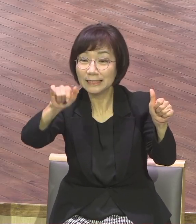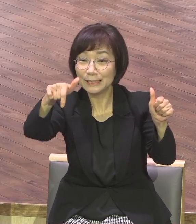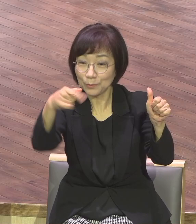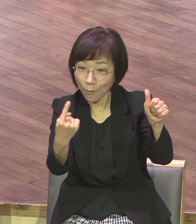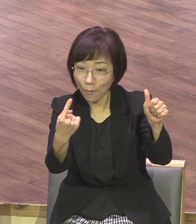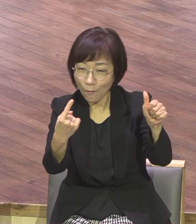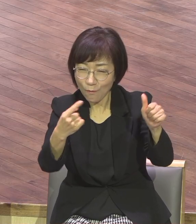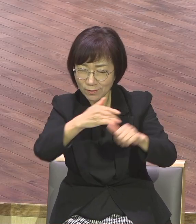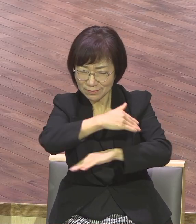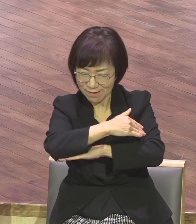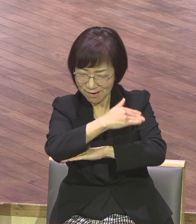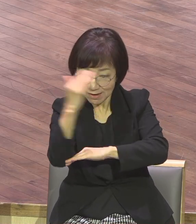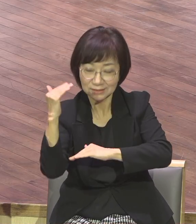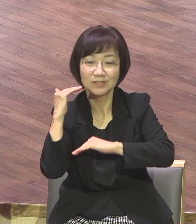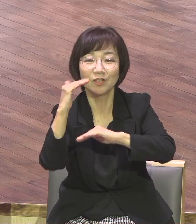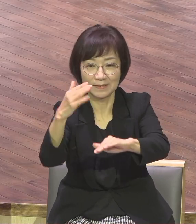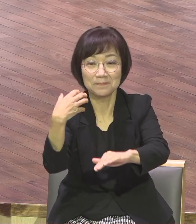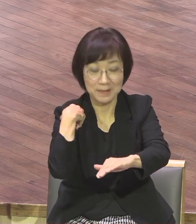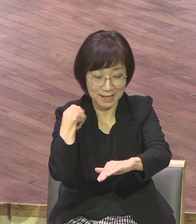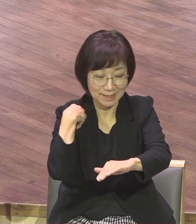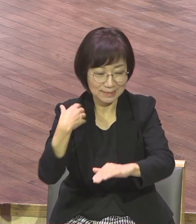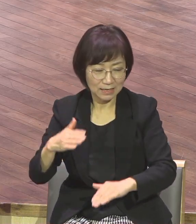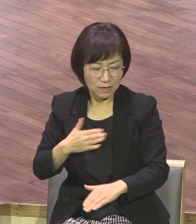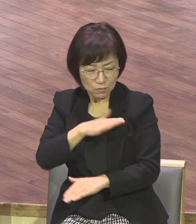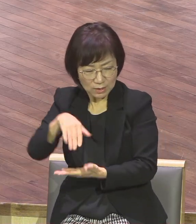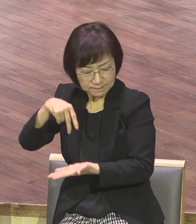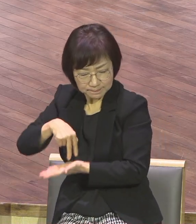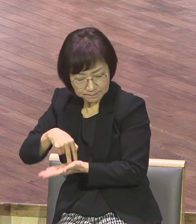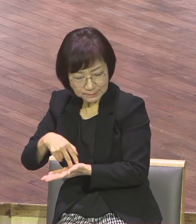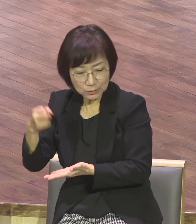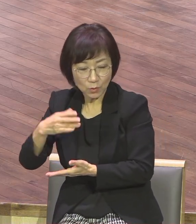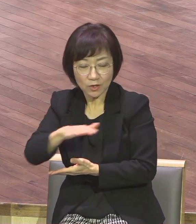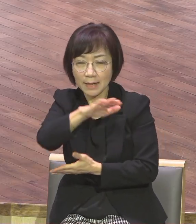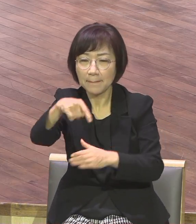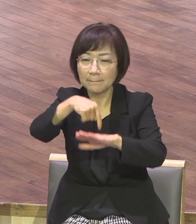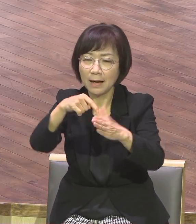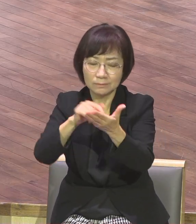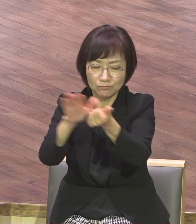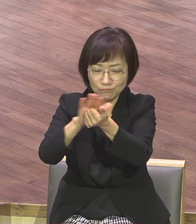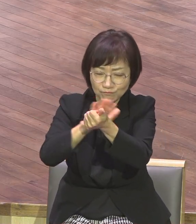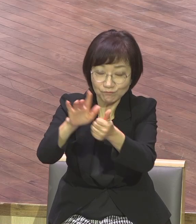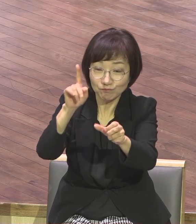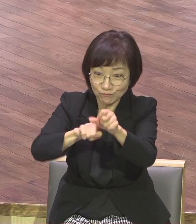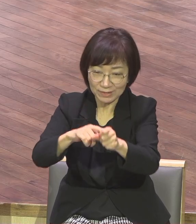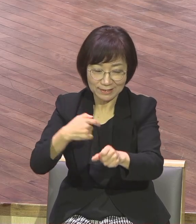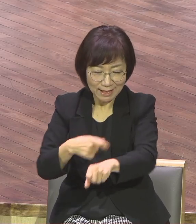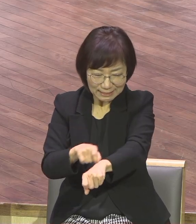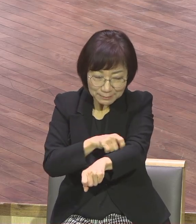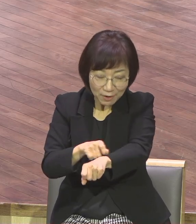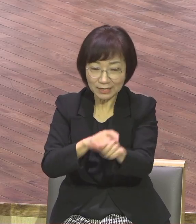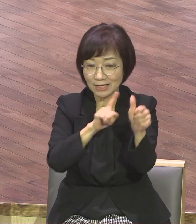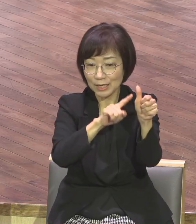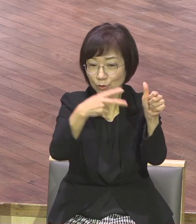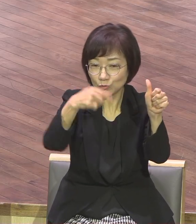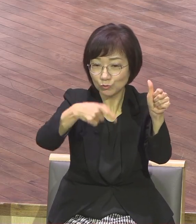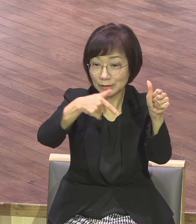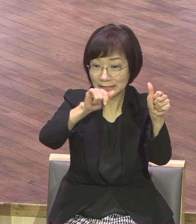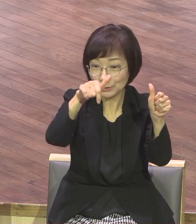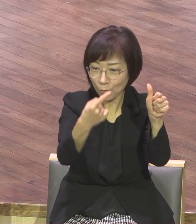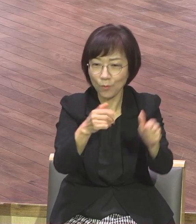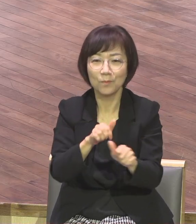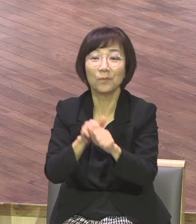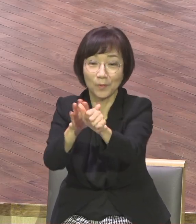너희에게 알리리라. 우리 사정을 알리고 또 너희 마음을 위로하기 위하여 내가 특별히 그를 너희에게